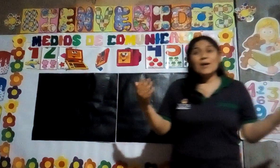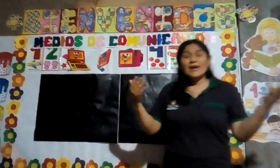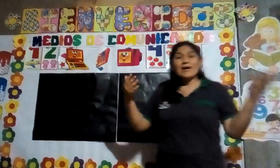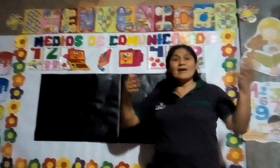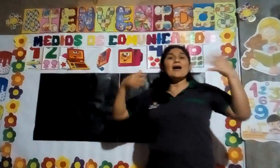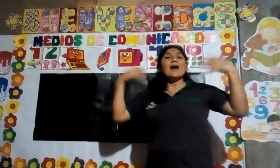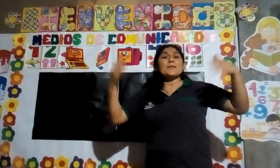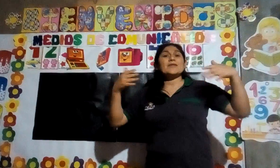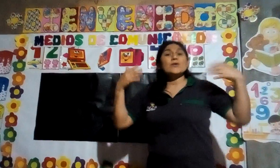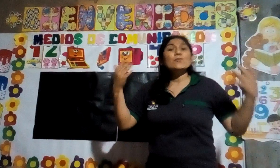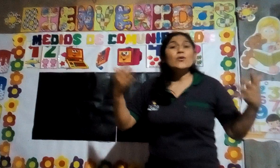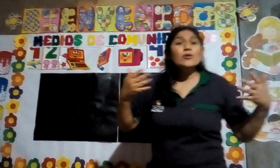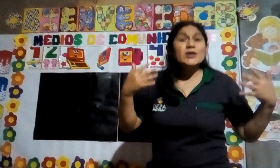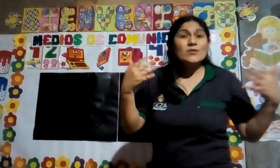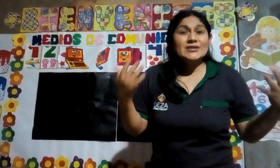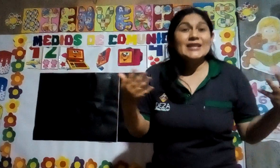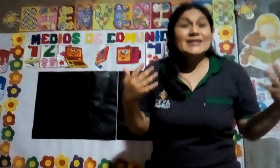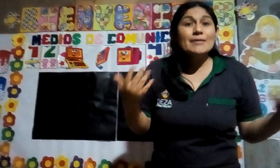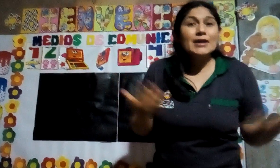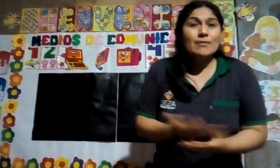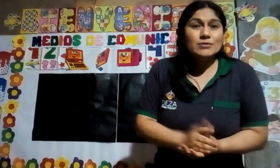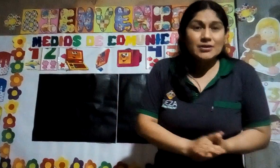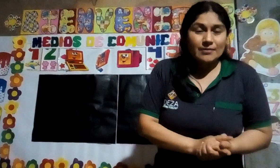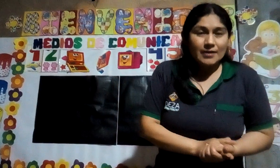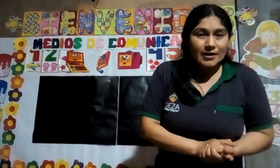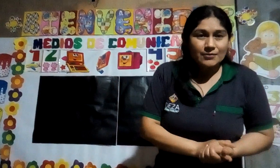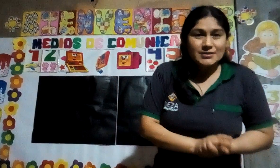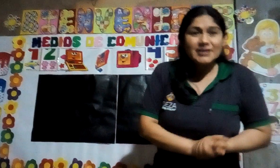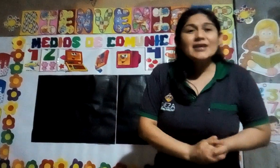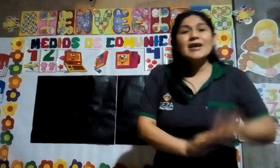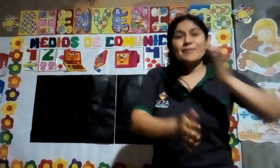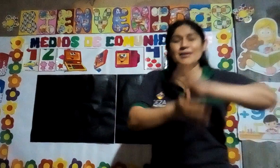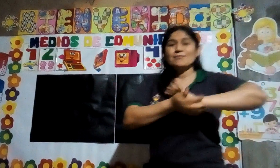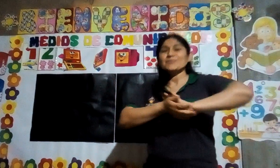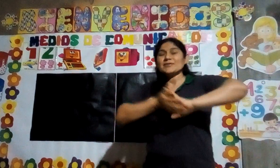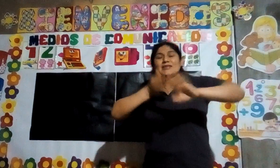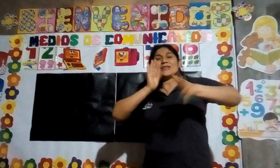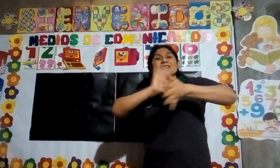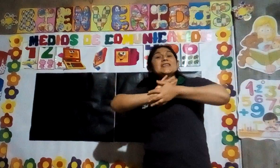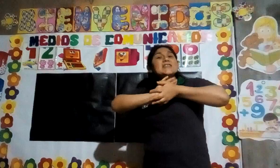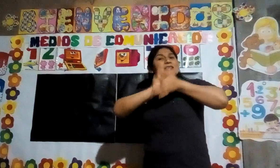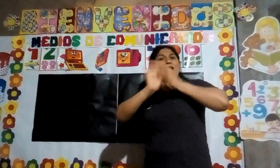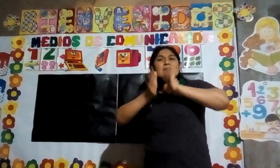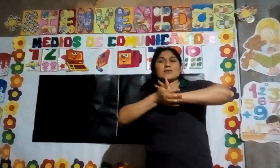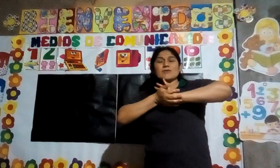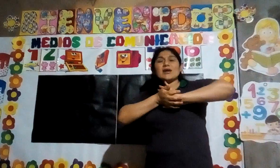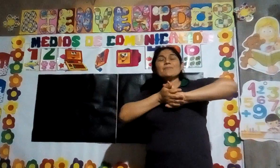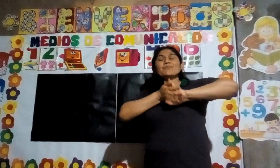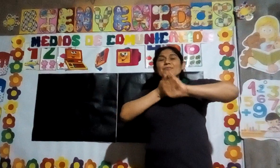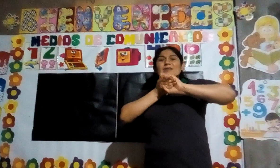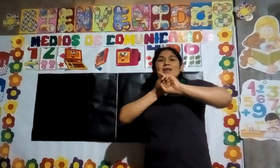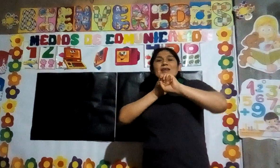para aprender un poco del tema que vamos a trabajar hoy, ¿sí? A ver, dice así la canción, ¿ah?